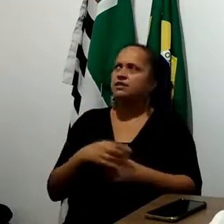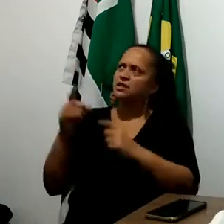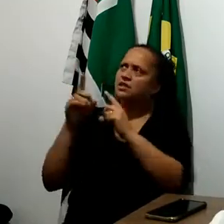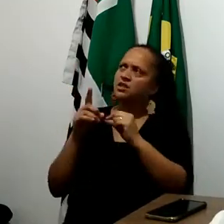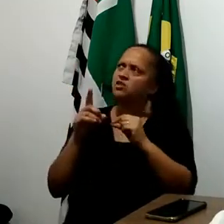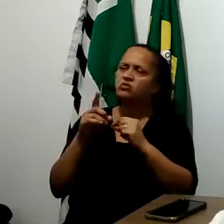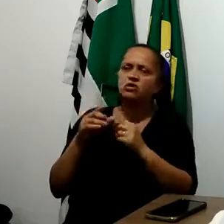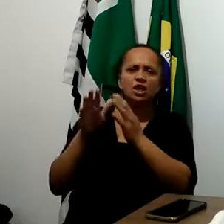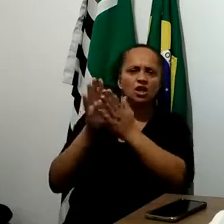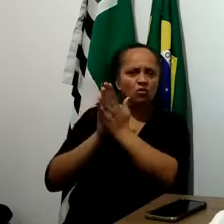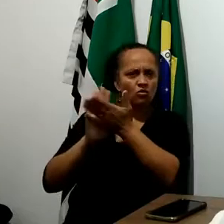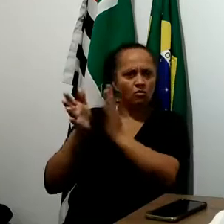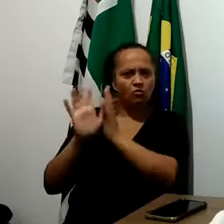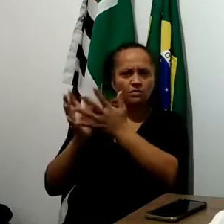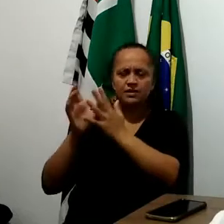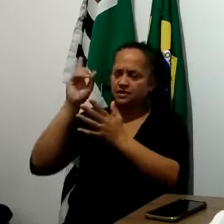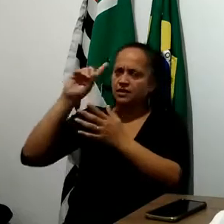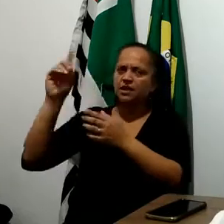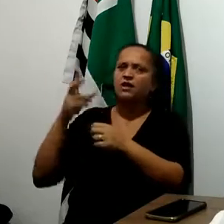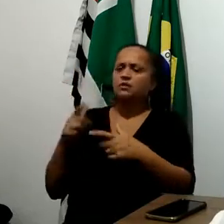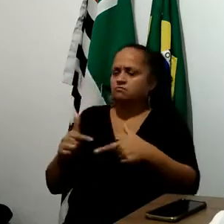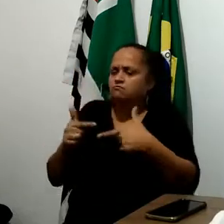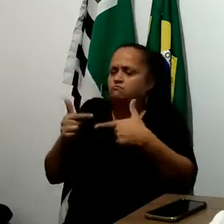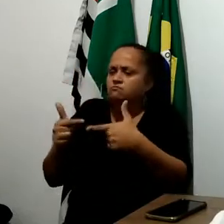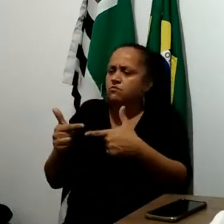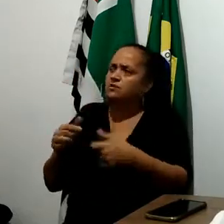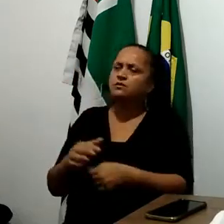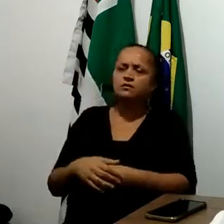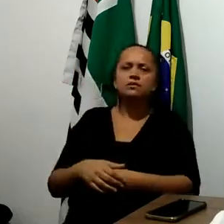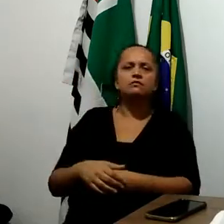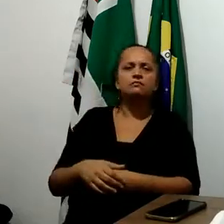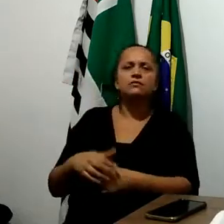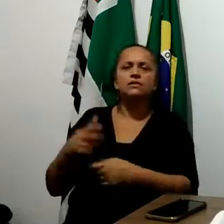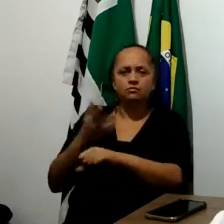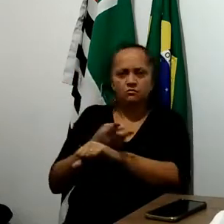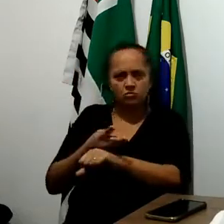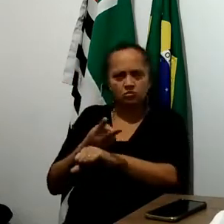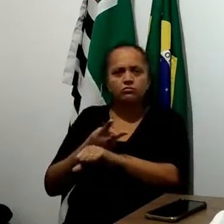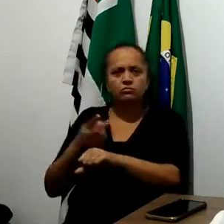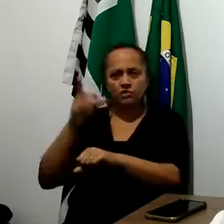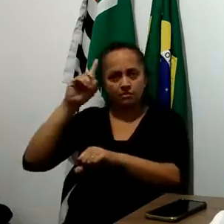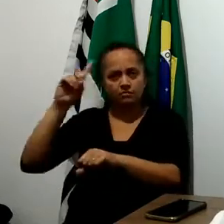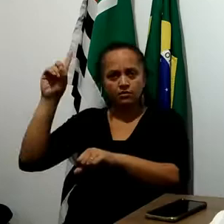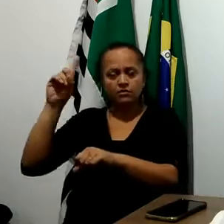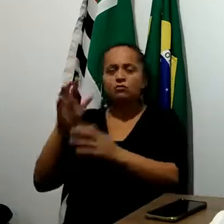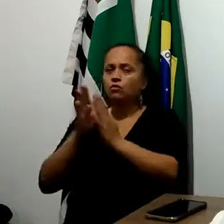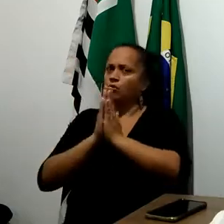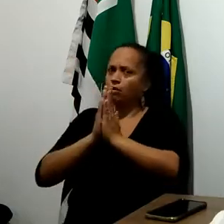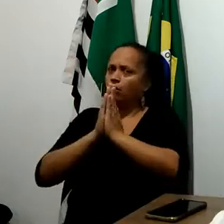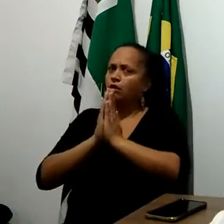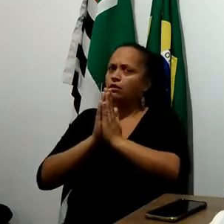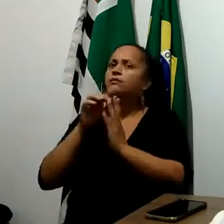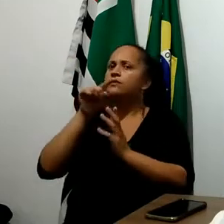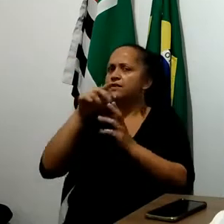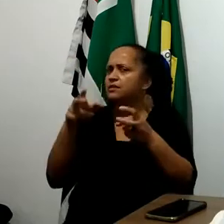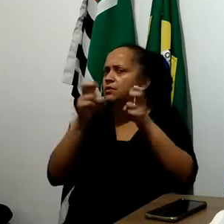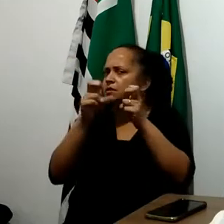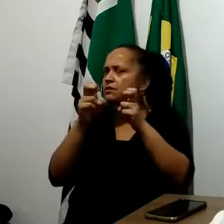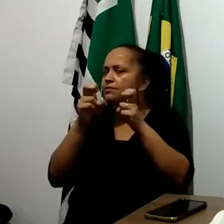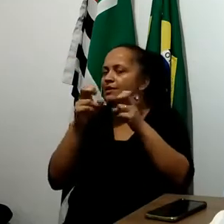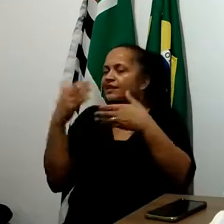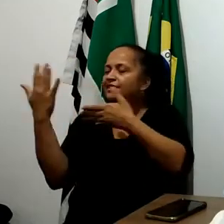buscar, comece a meditar. Você vai ver que as coisas mudam.